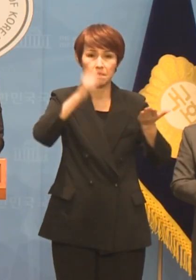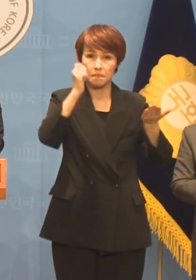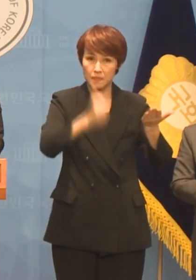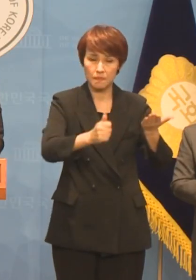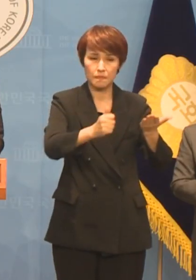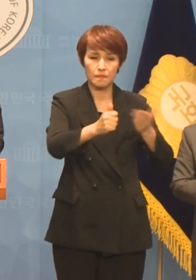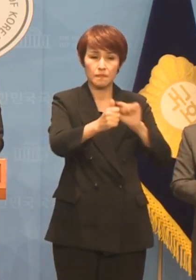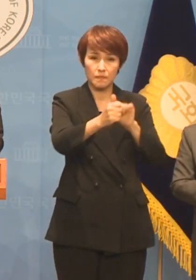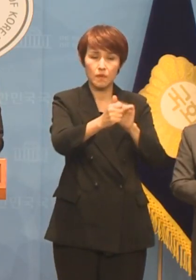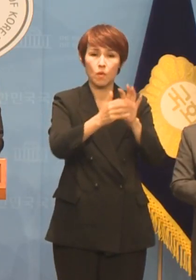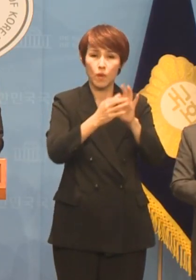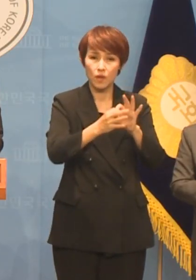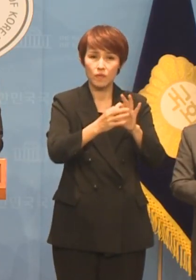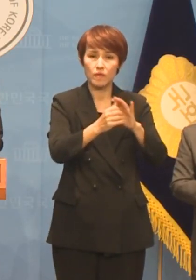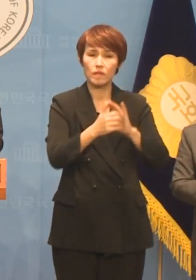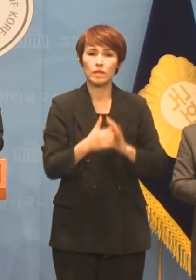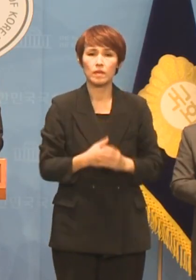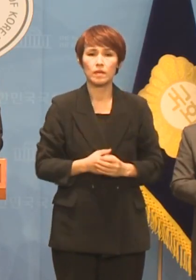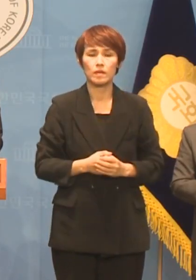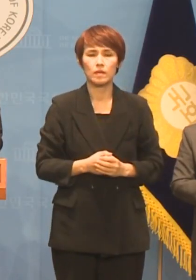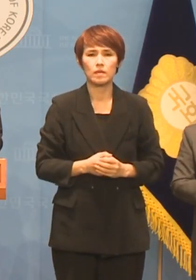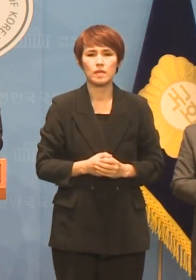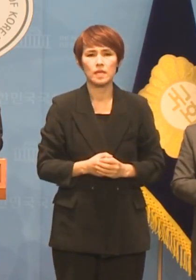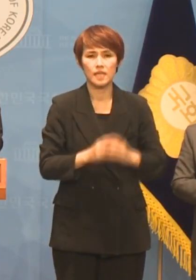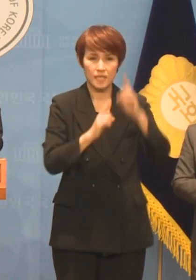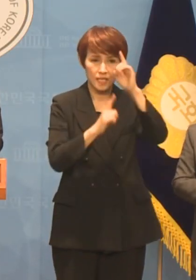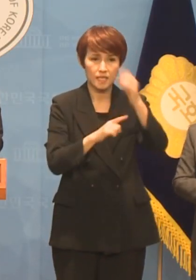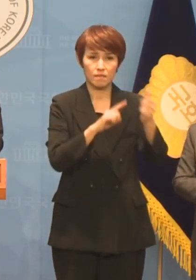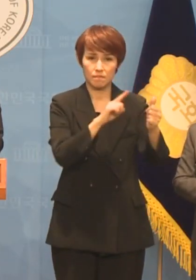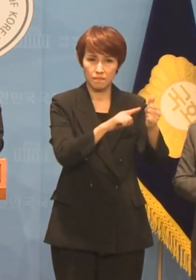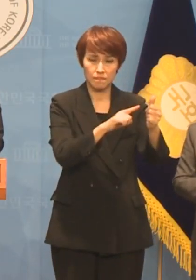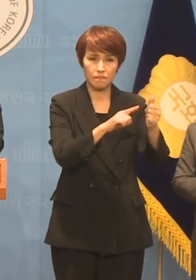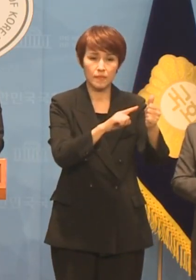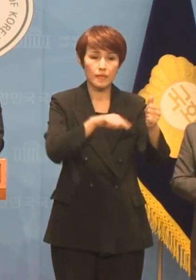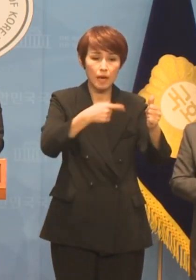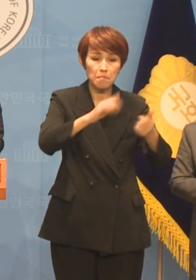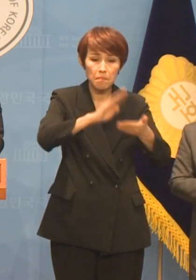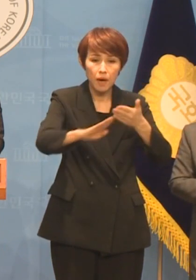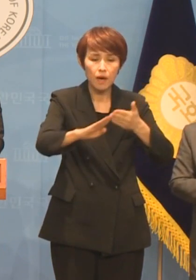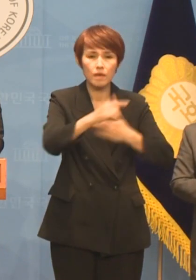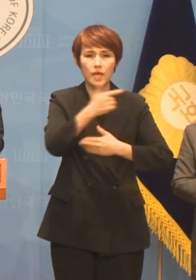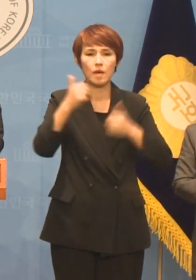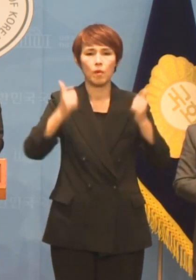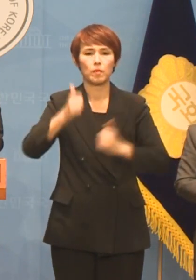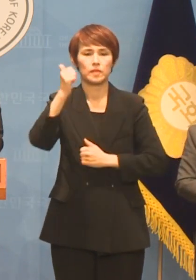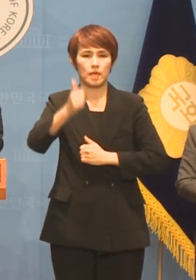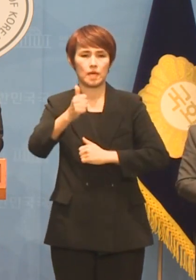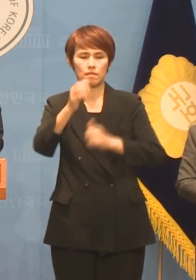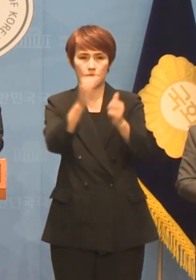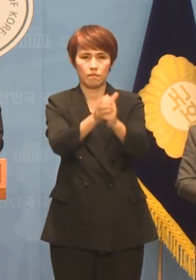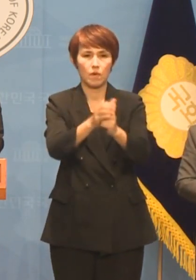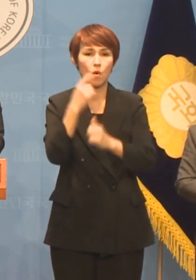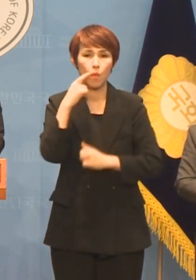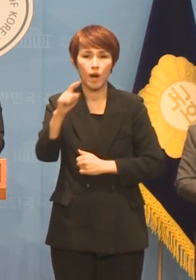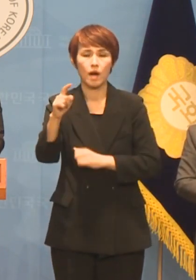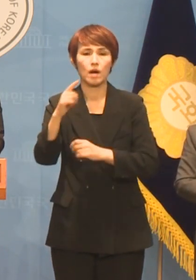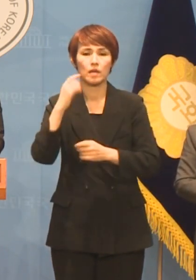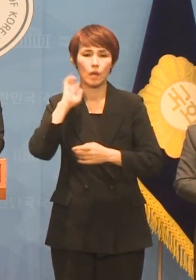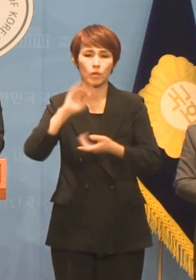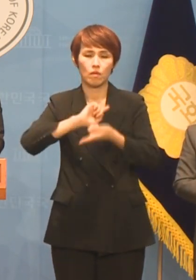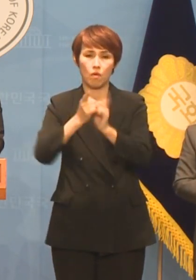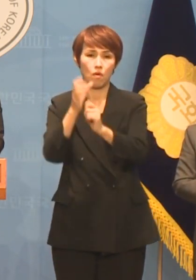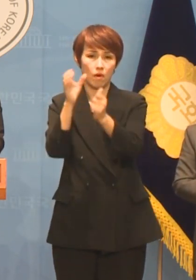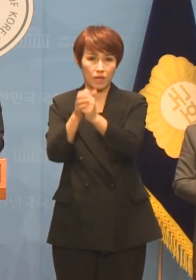대해 이렇게 말했습니다. 이 재판관 후임을 대법원장이 지명하고 황교안 권한대행이